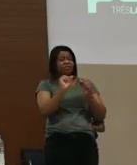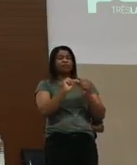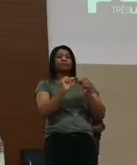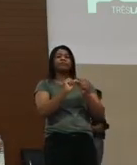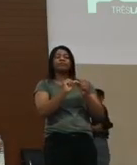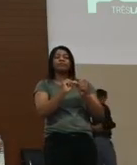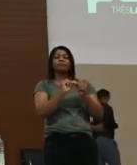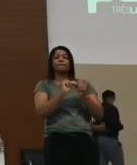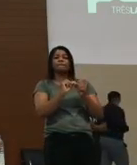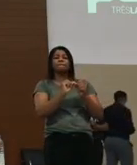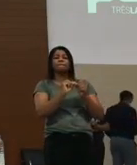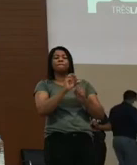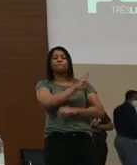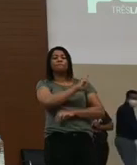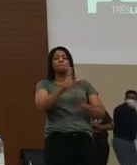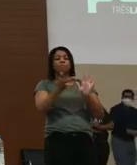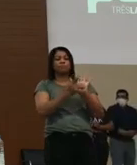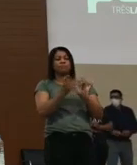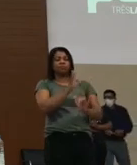fazer.